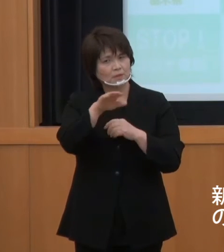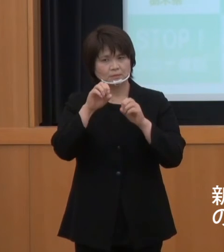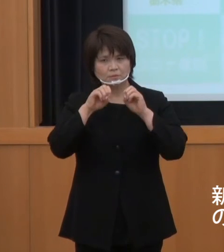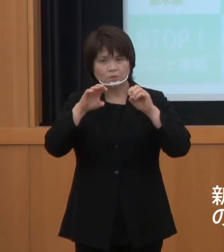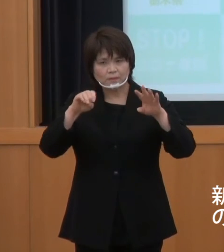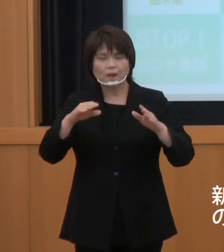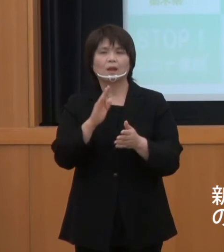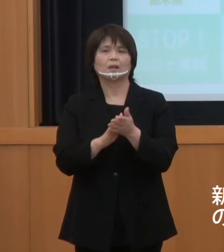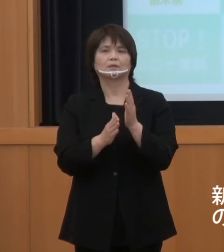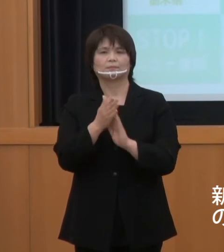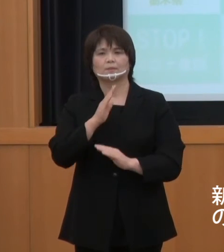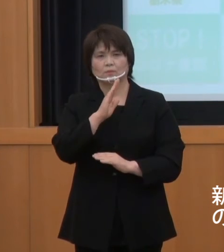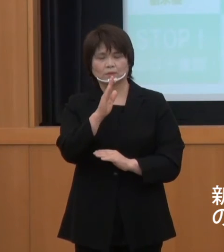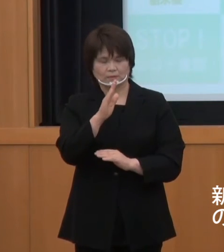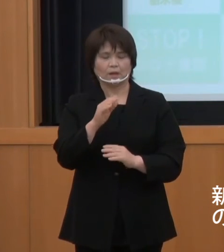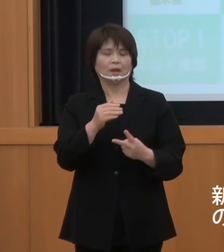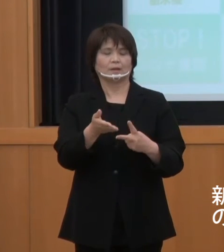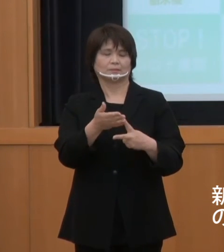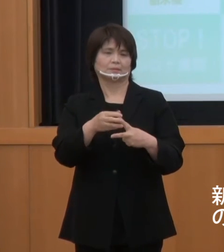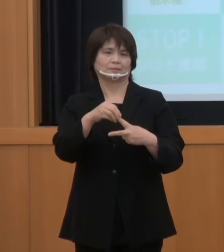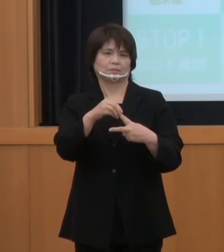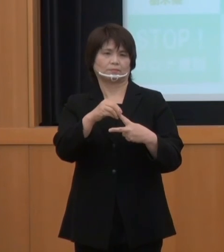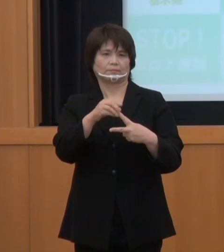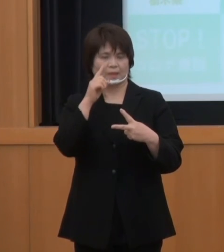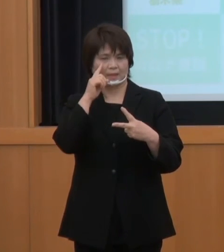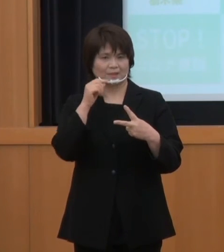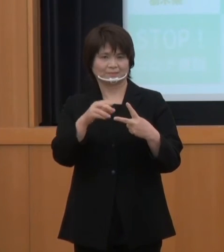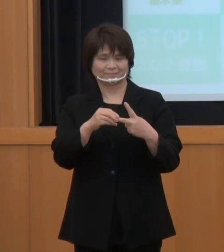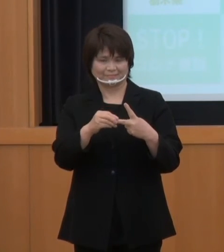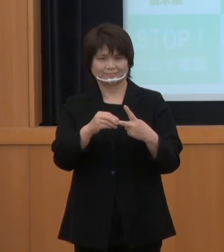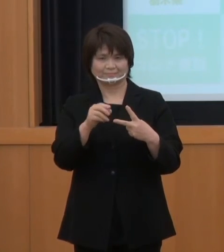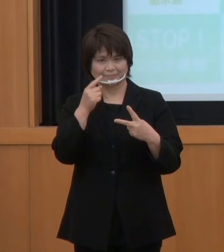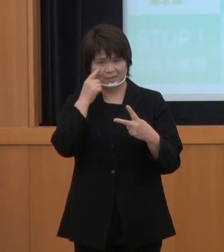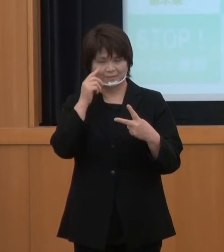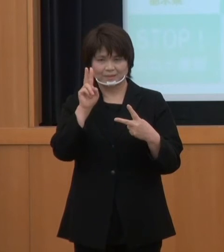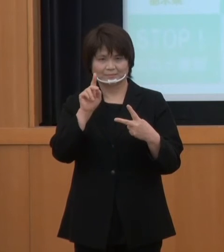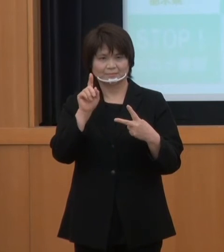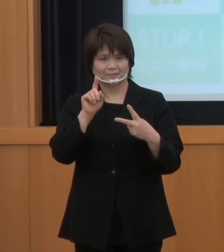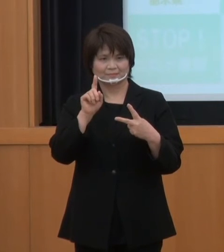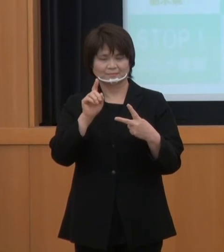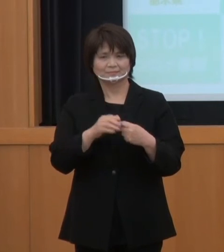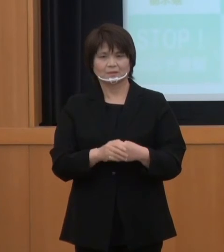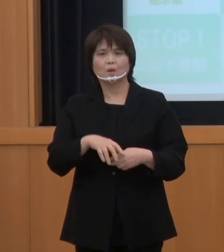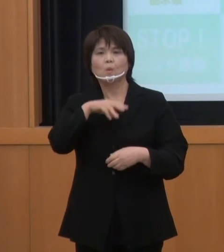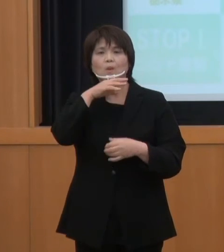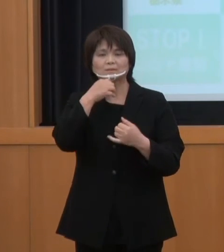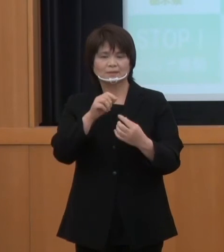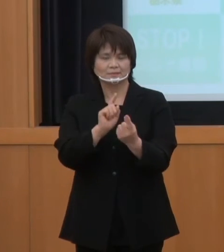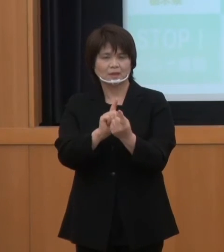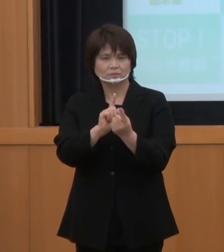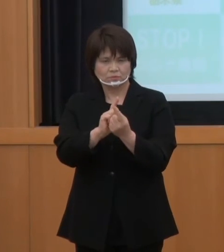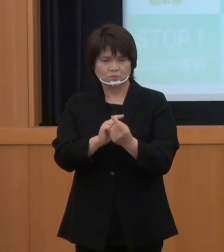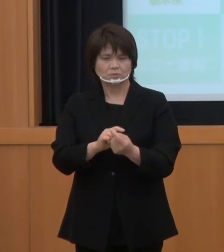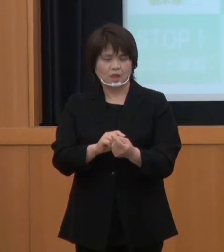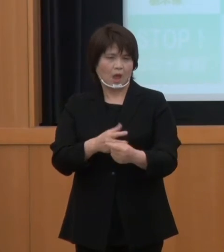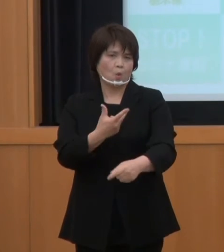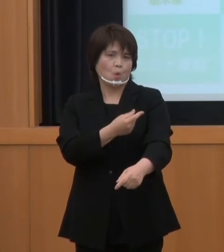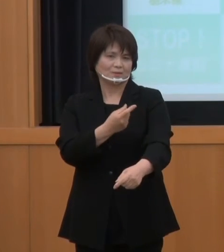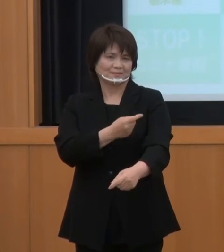めてお願いします。それが1点です。もう1点目は高齢者向けのワクチン接種が始まりました